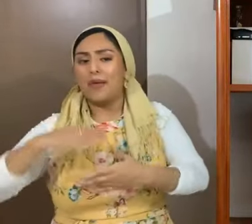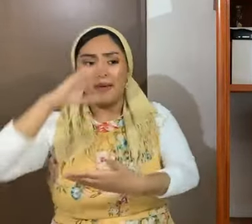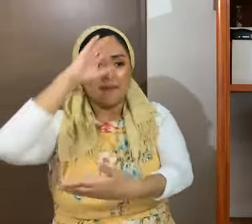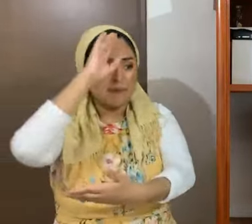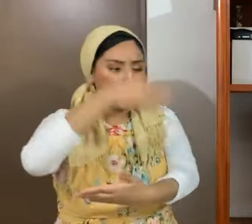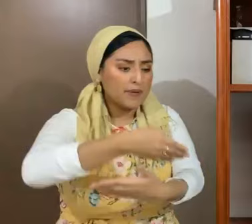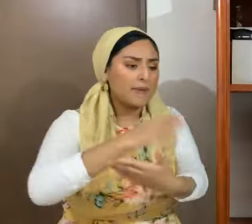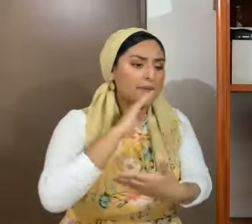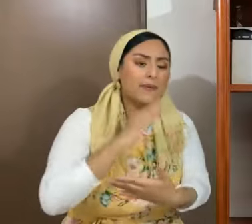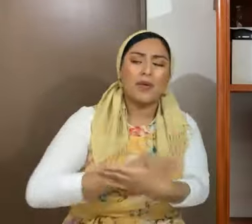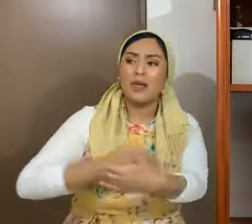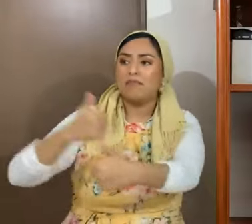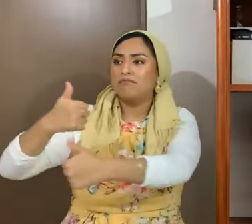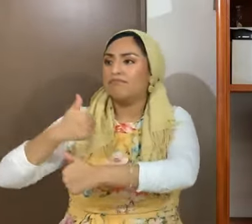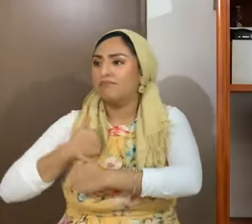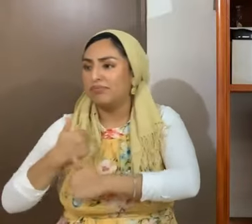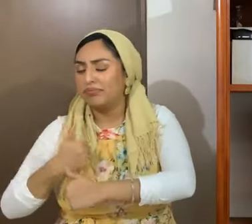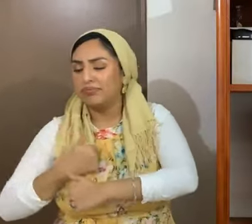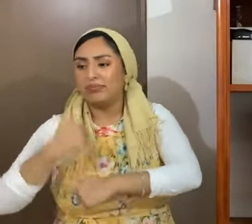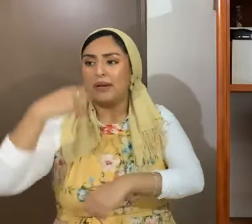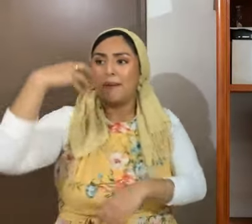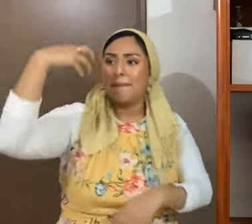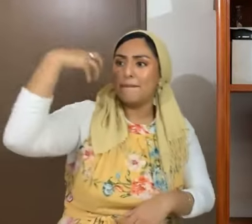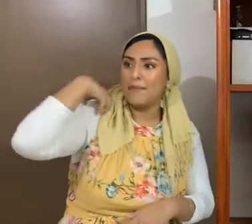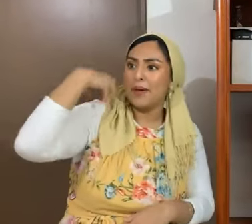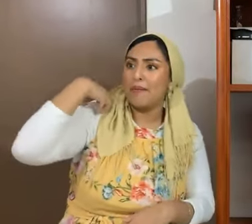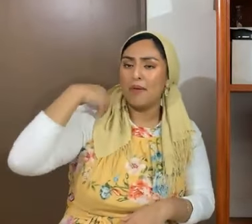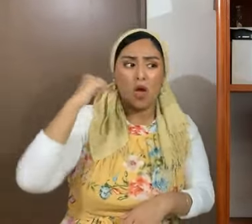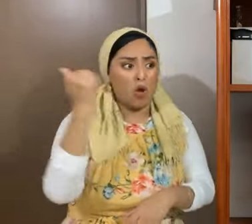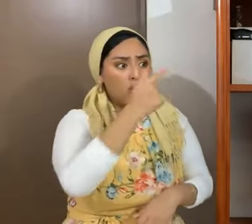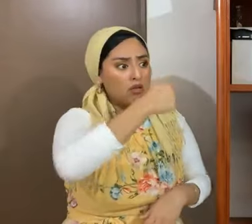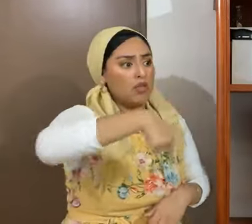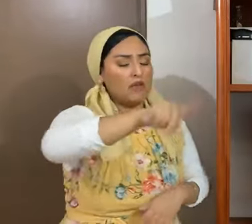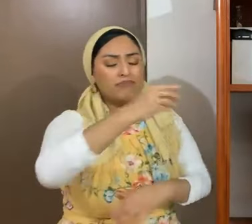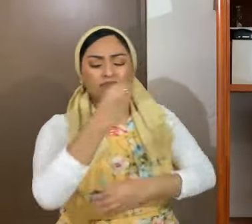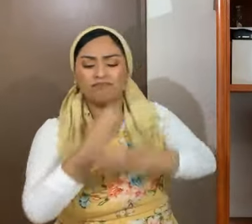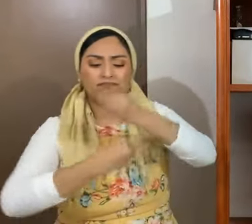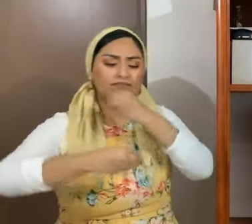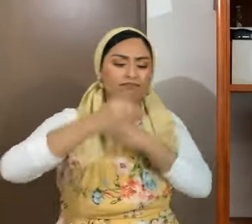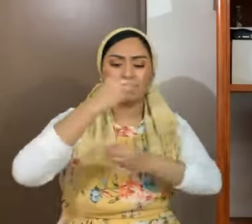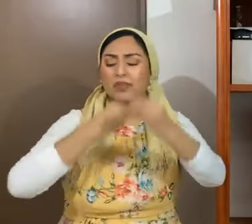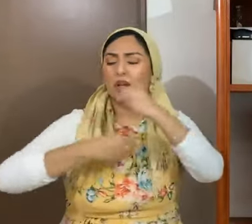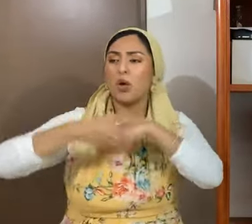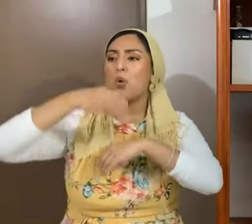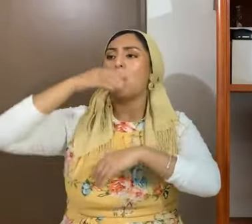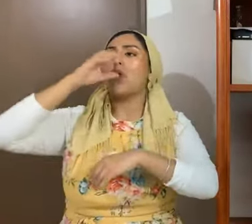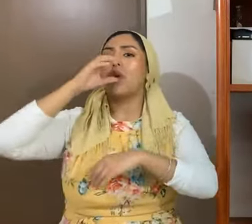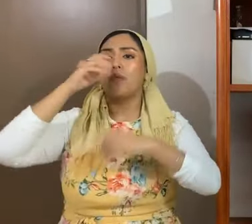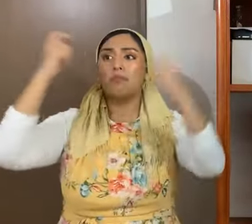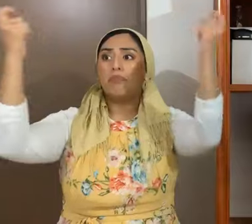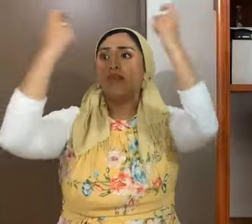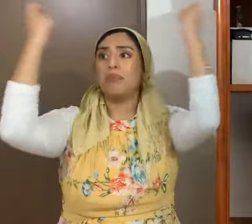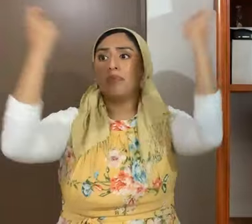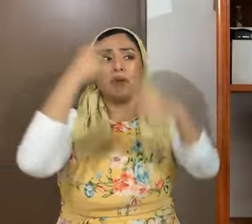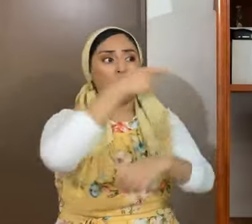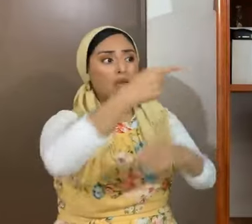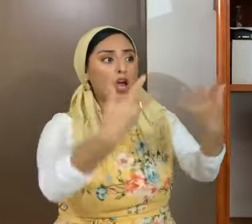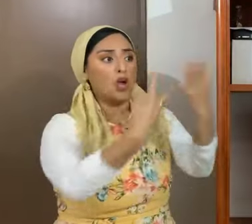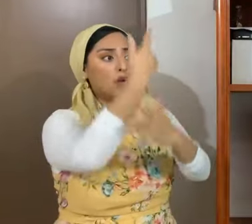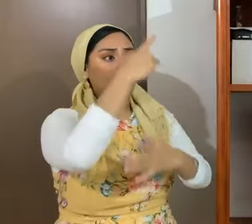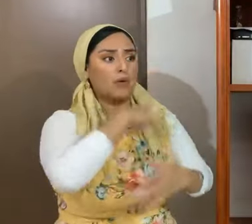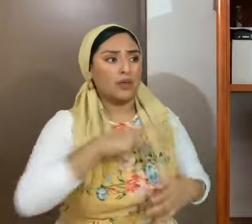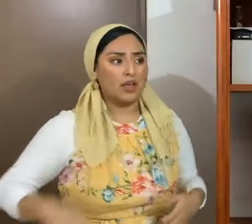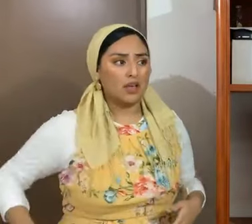rey, y a los capitanes del ejército, también al Cohen Abiatar, y he aquí están comiendo y bebiendo delante de él, y han dicho, vive el rey